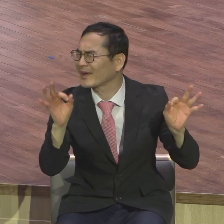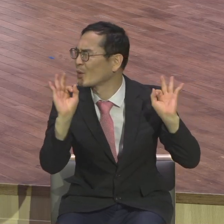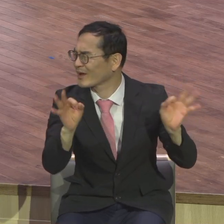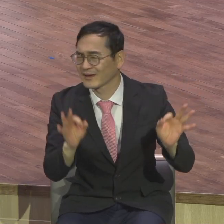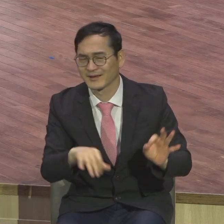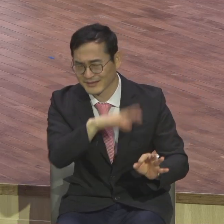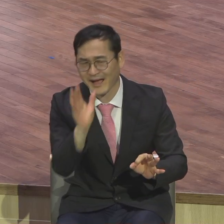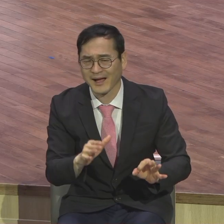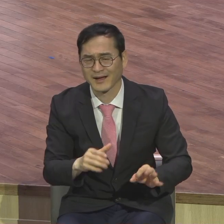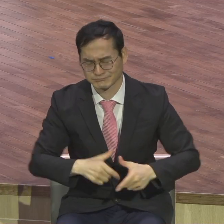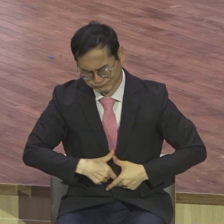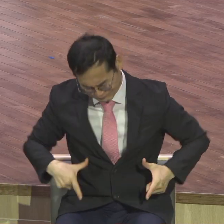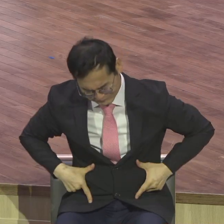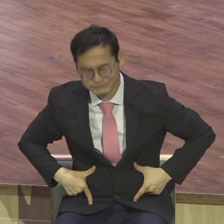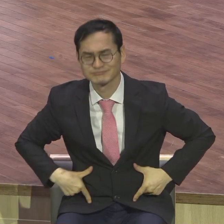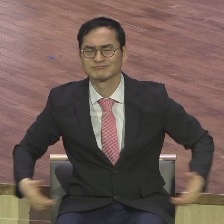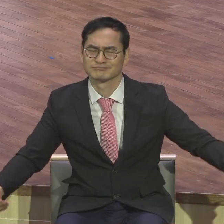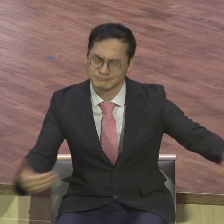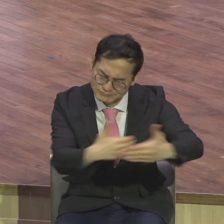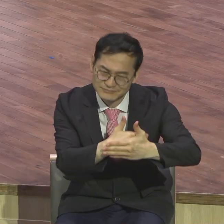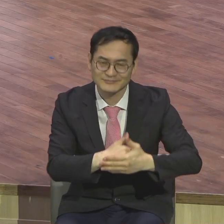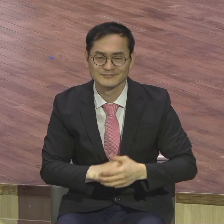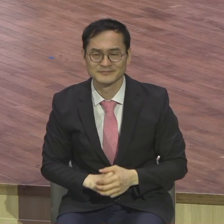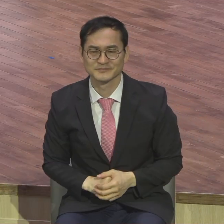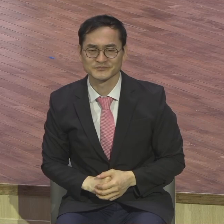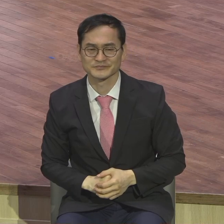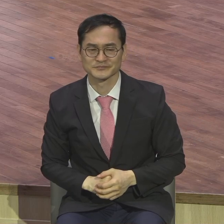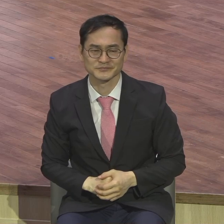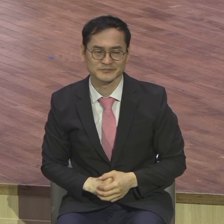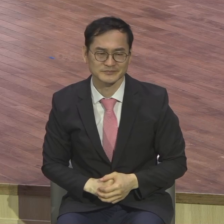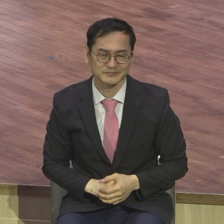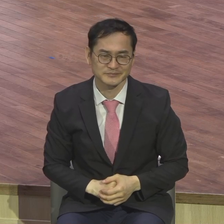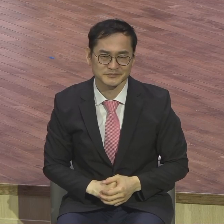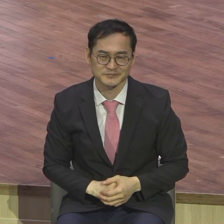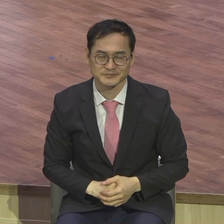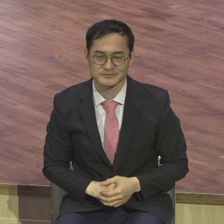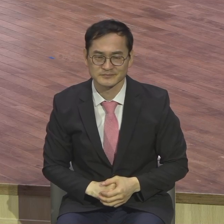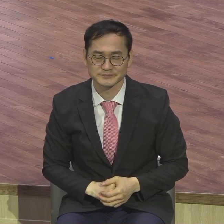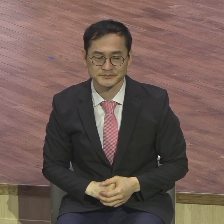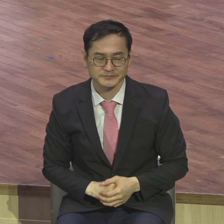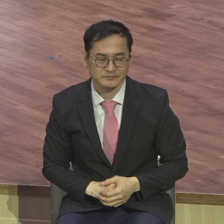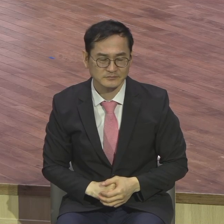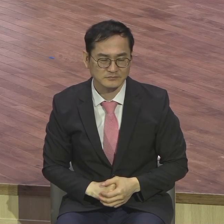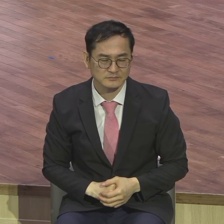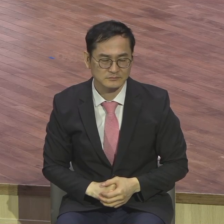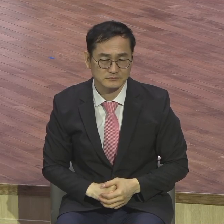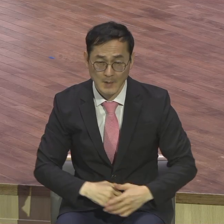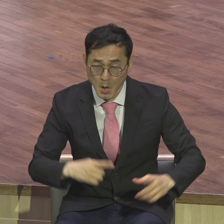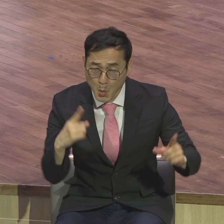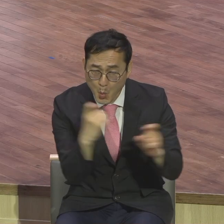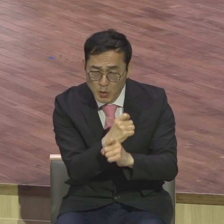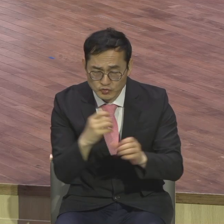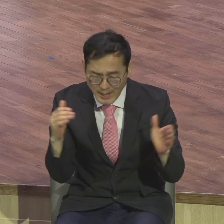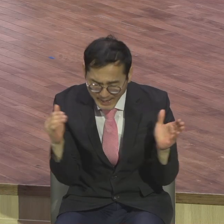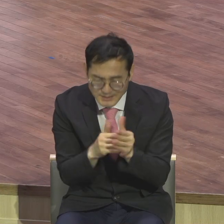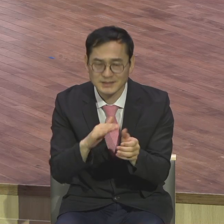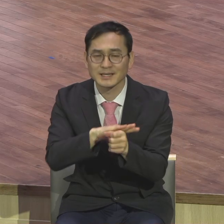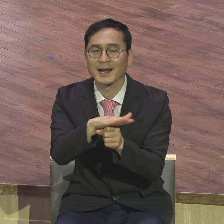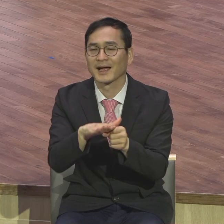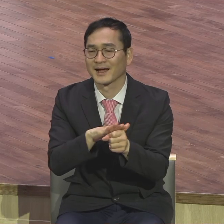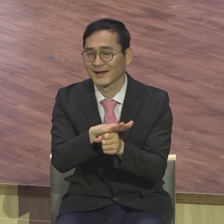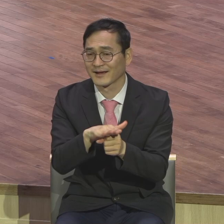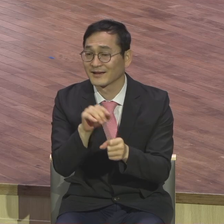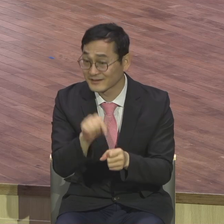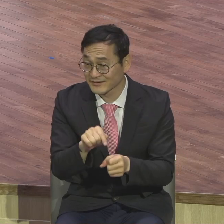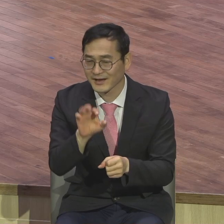상대의 행동과 상관없이 일방적으로 베풀어주는 심지어 뭐요? 원수까지 사랑해줘요. 이거